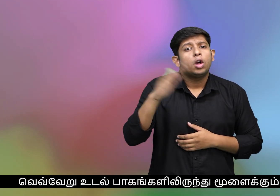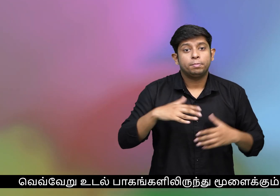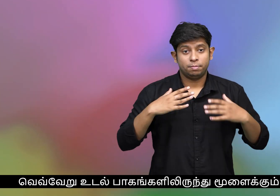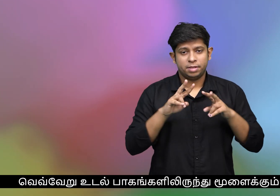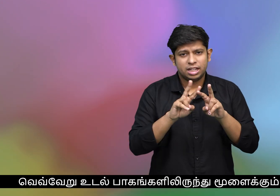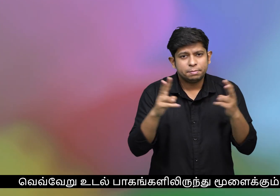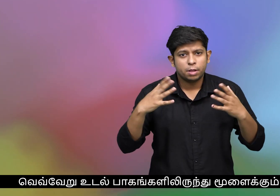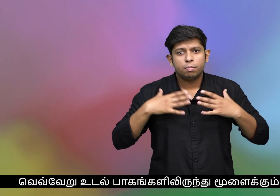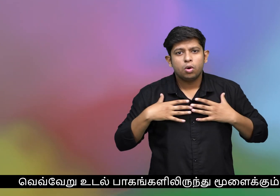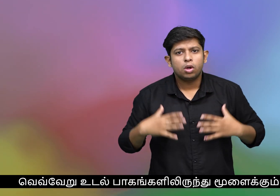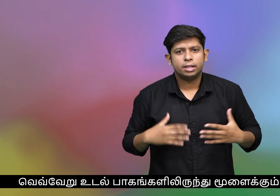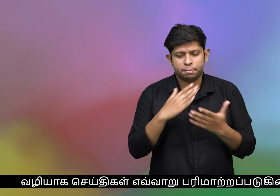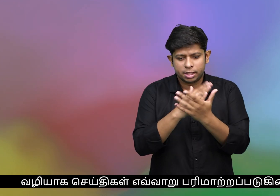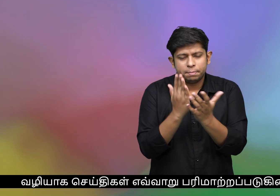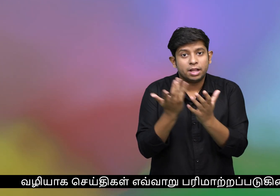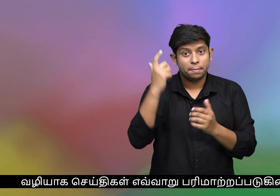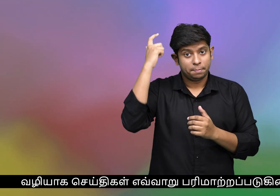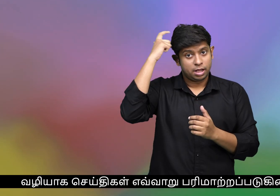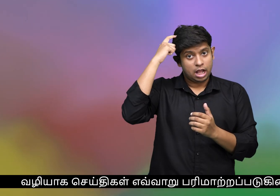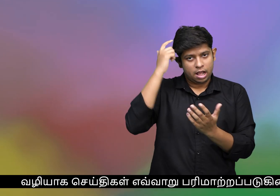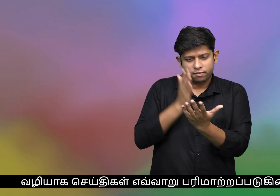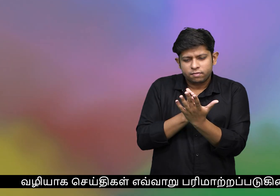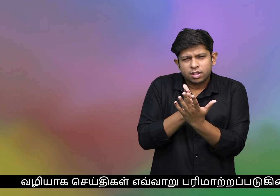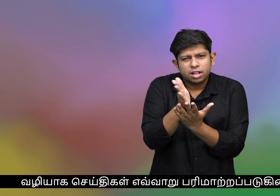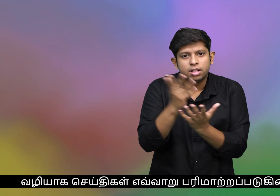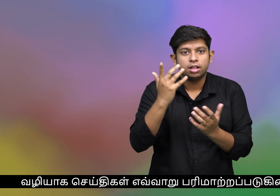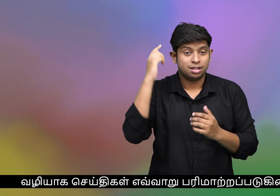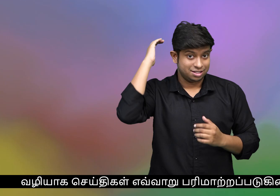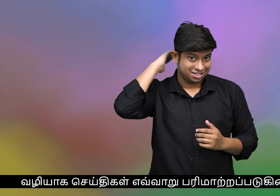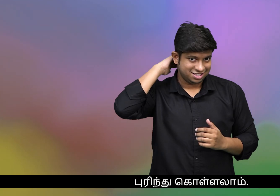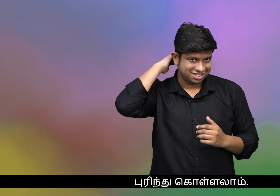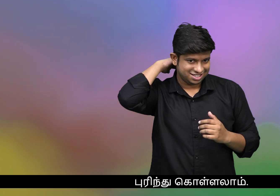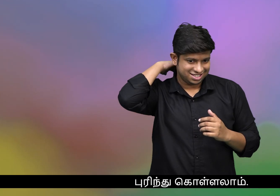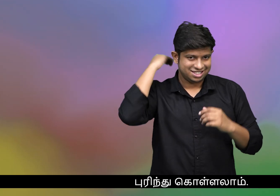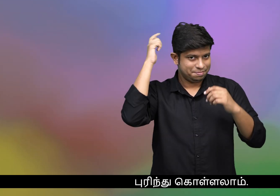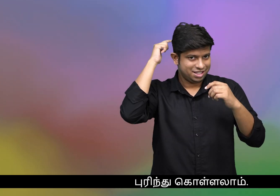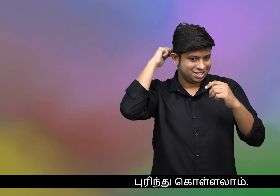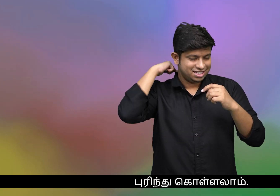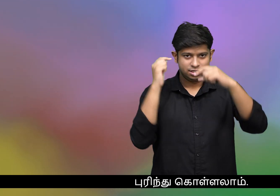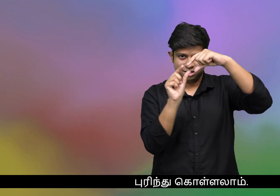முதுகுத்தண்டு வழியாக செய்திகள் எவ்வாறு பரிமாற்றப்படுகின்றன என்பதை புரிந்து கொள்ளலாம்.